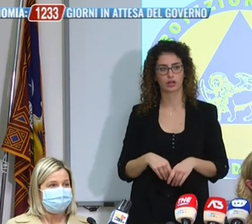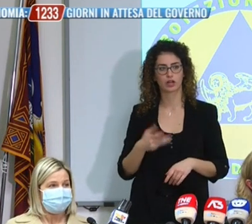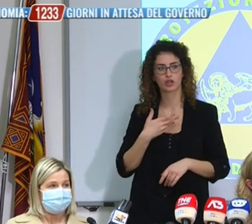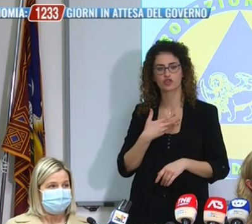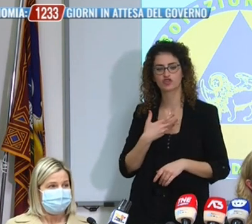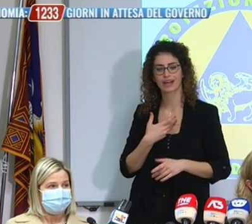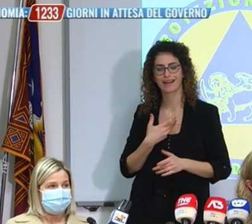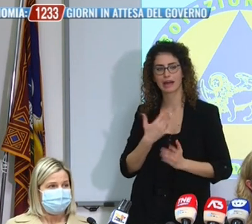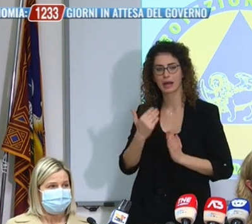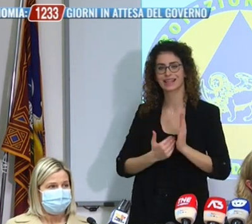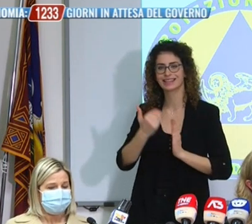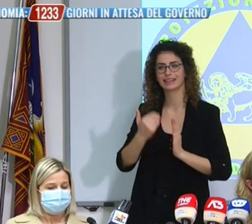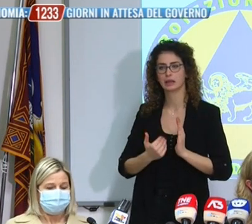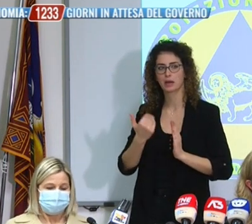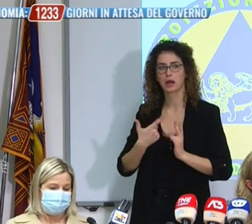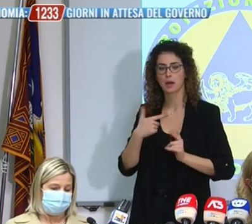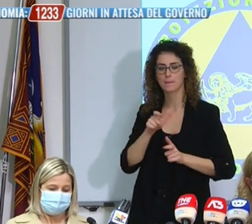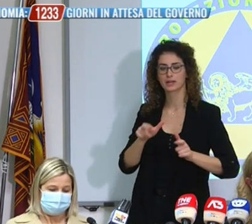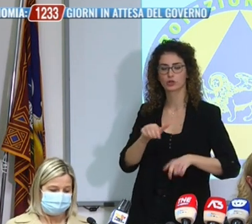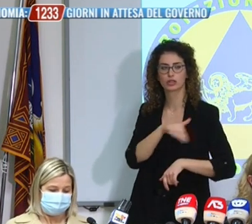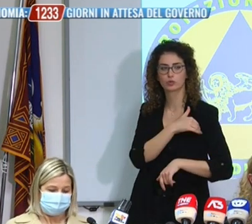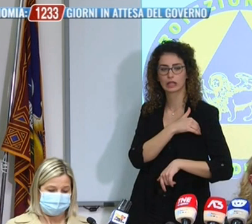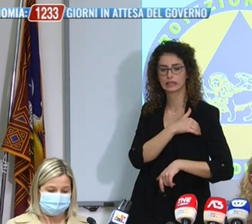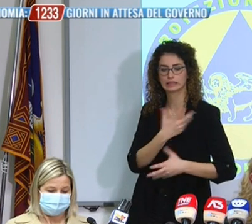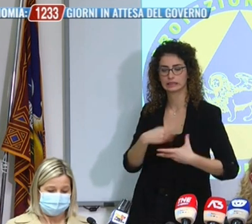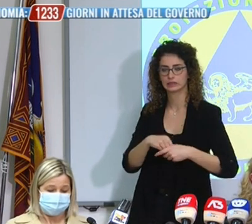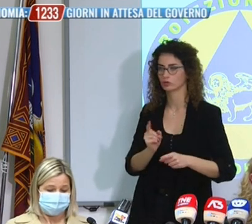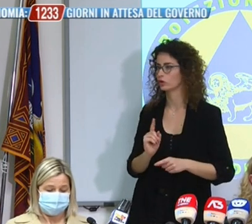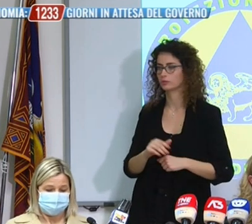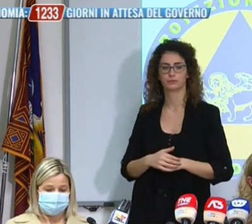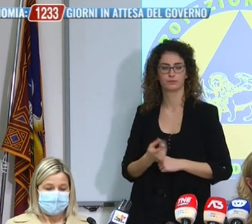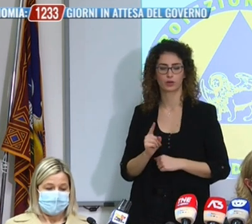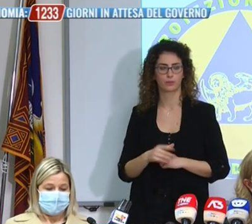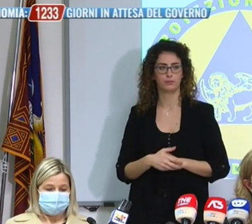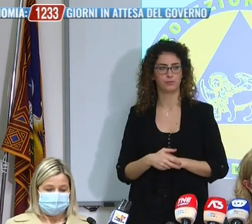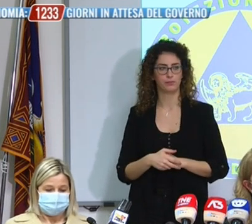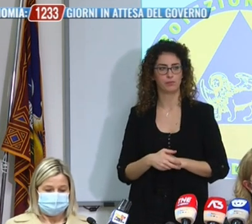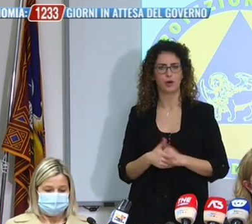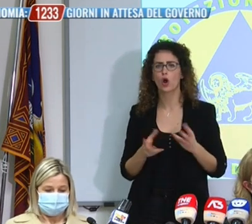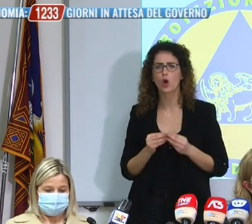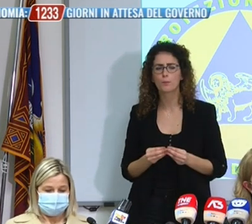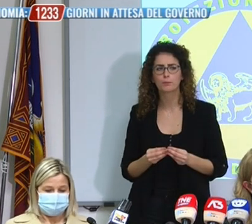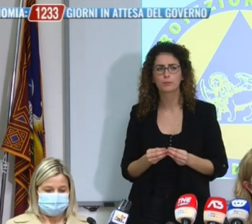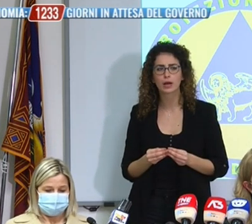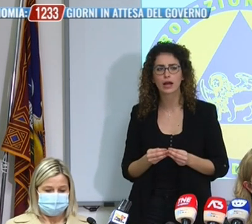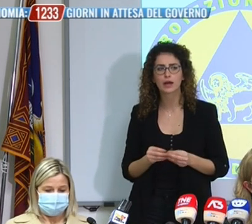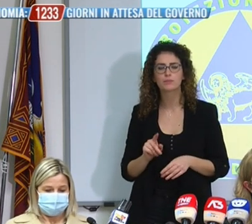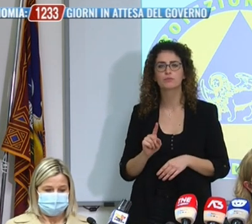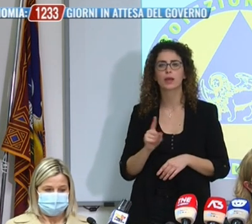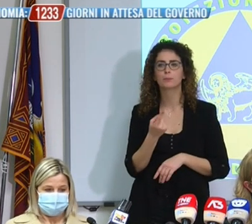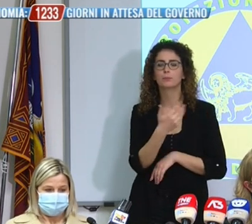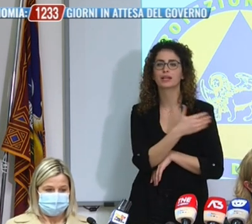C'è una stima degli studenti coinvolti da questa chiusura? No, no, non l'ho fatto. Ecco, come mai la prima media